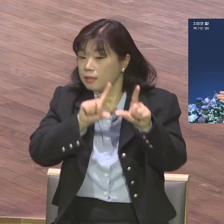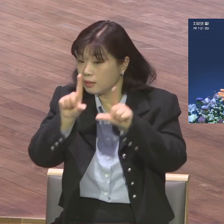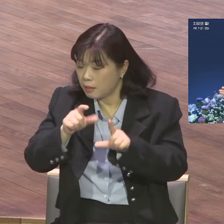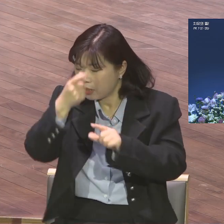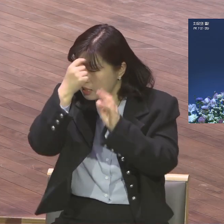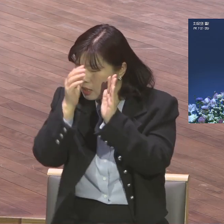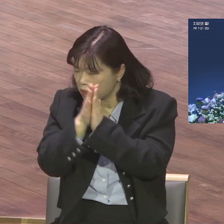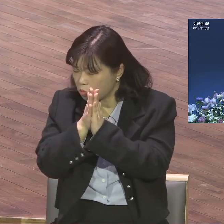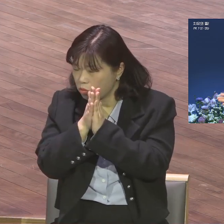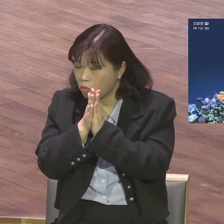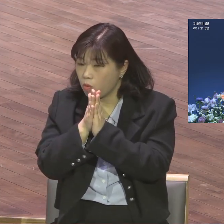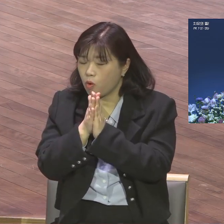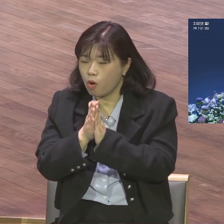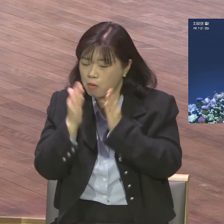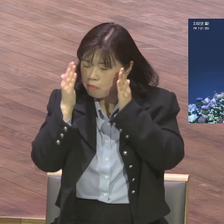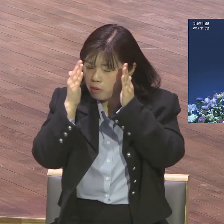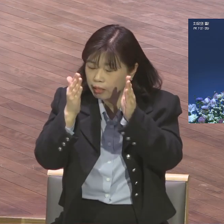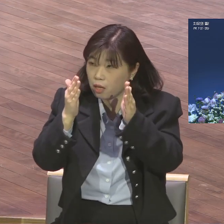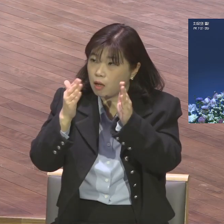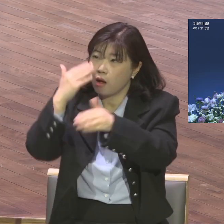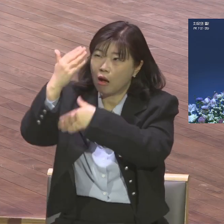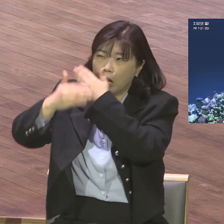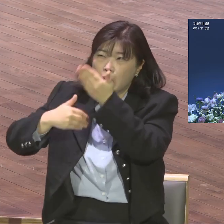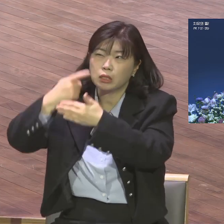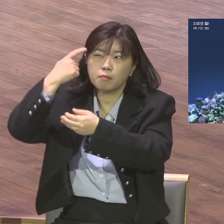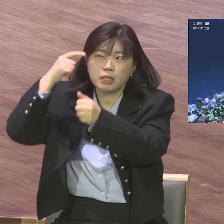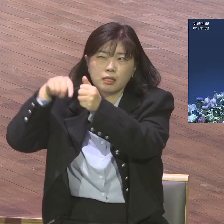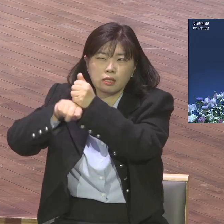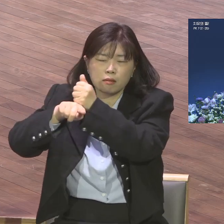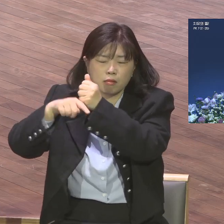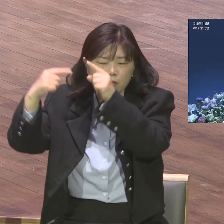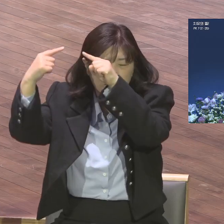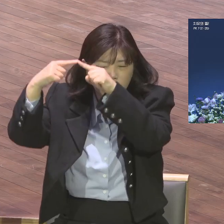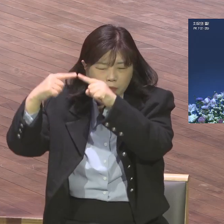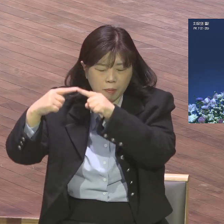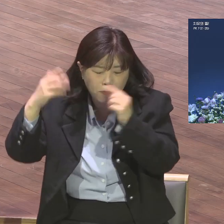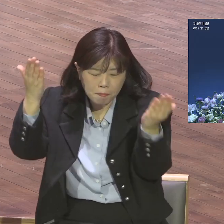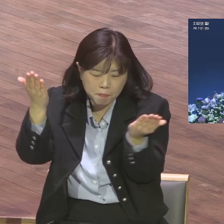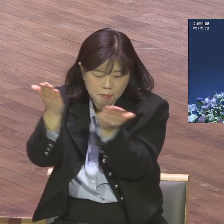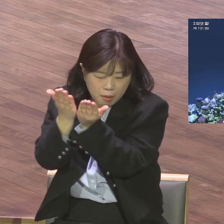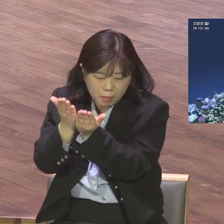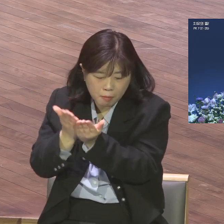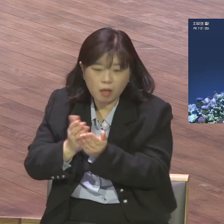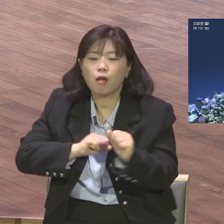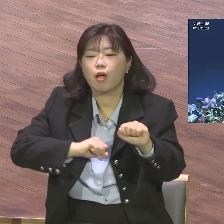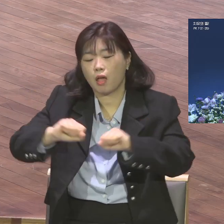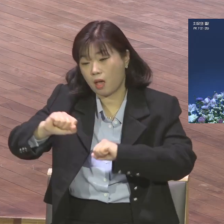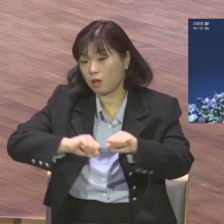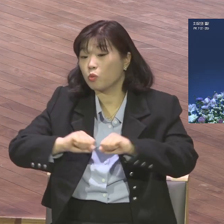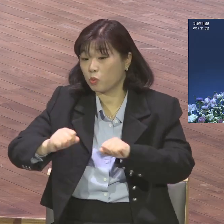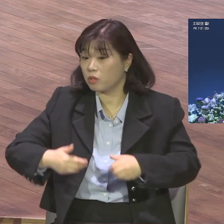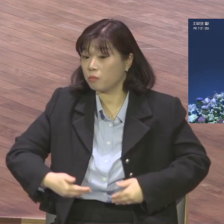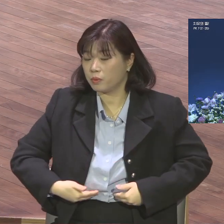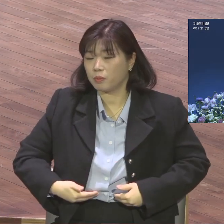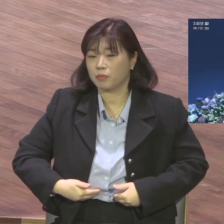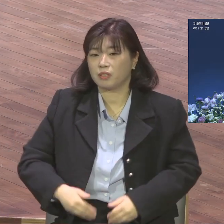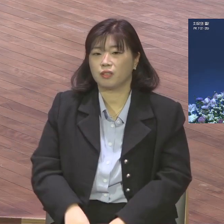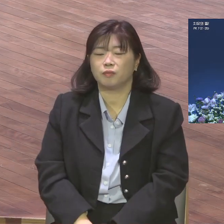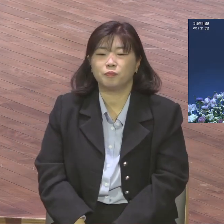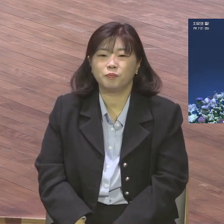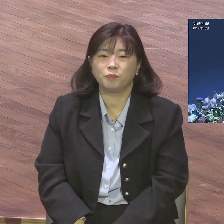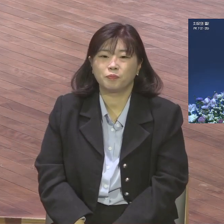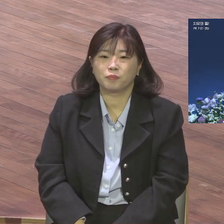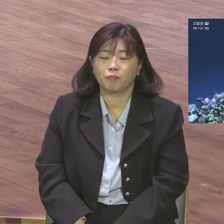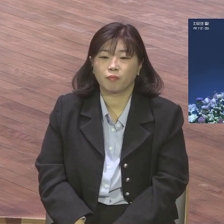기도가 모든 방향이 주님의 지상 최대 명령에 맞춰져야 된다는 거죠. 그것이